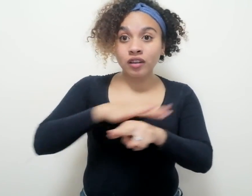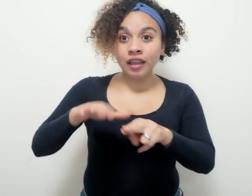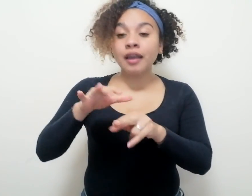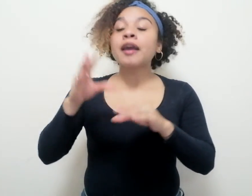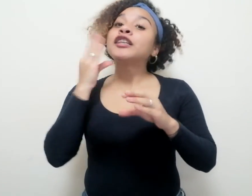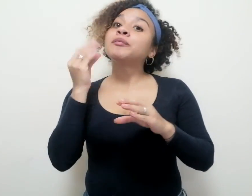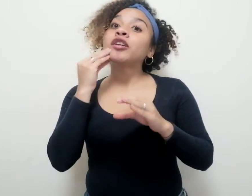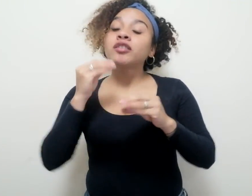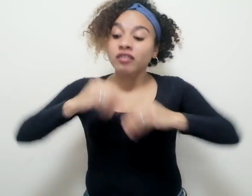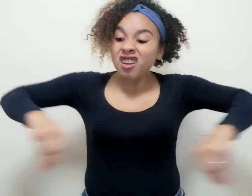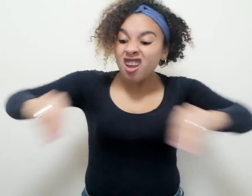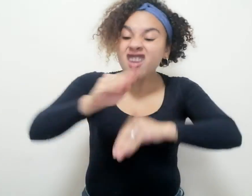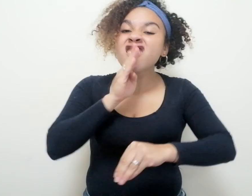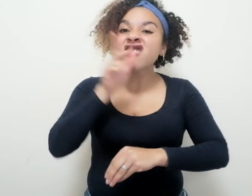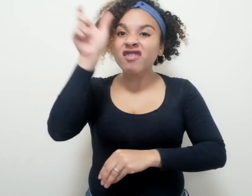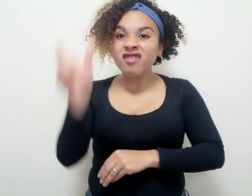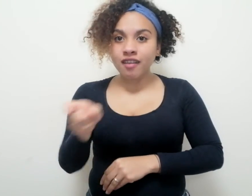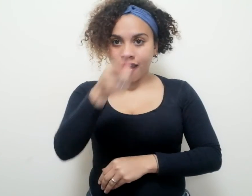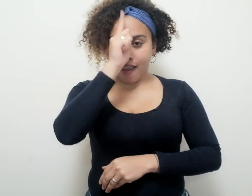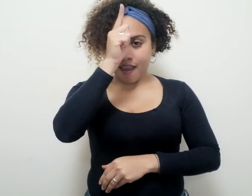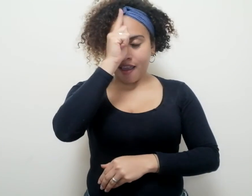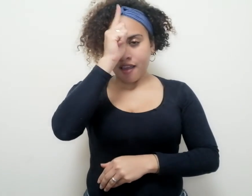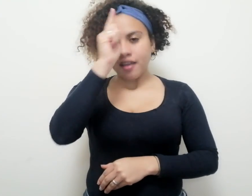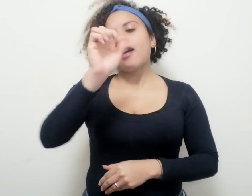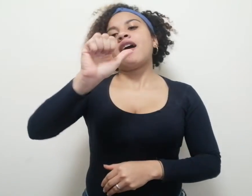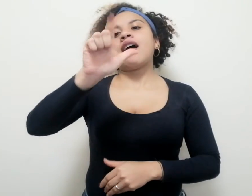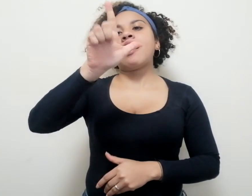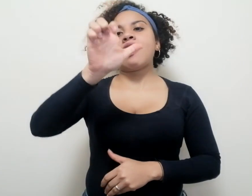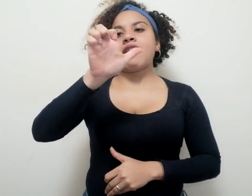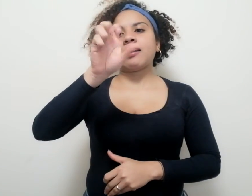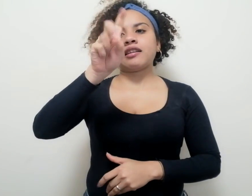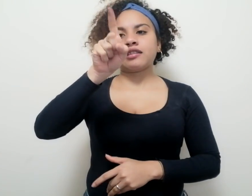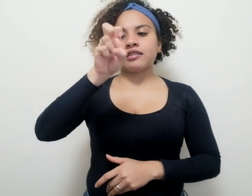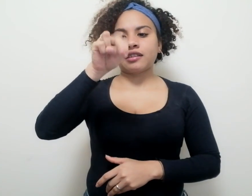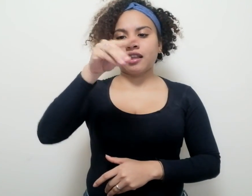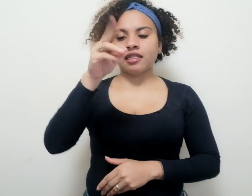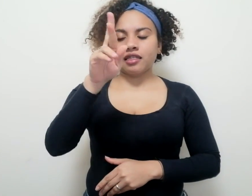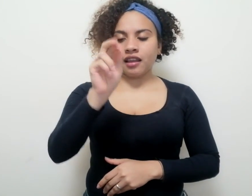geólogo alemán Alexander von